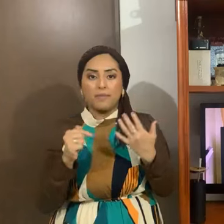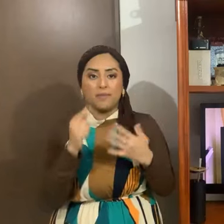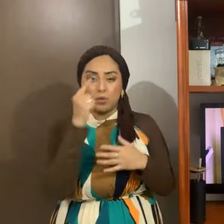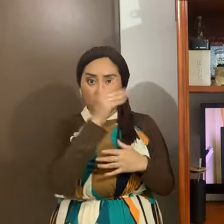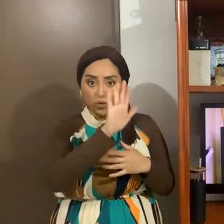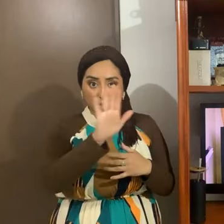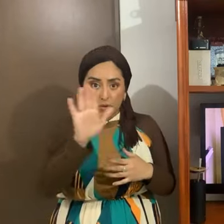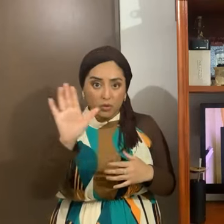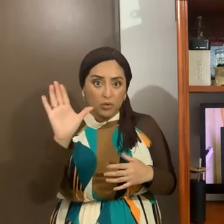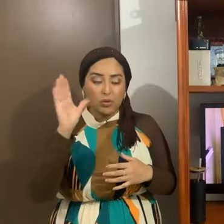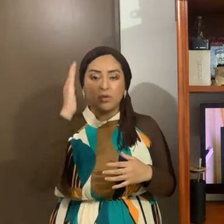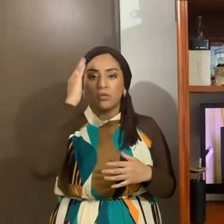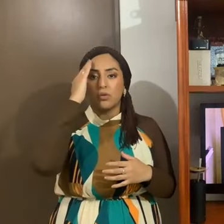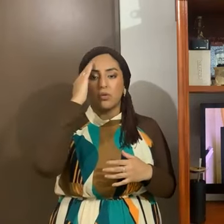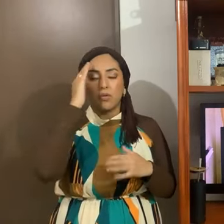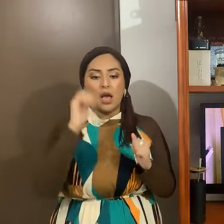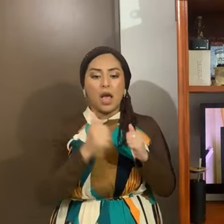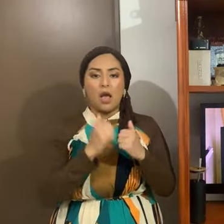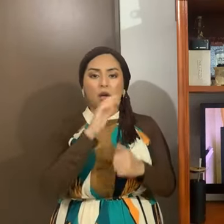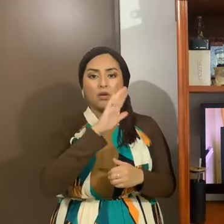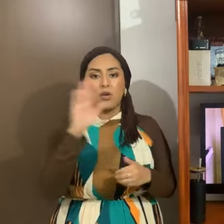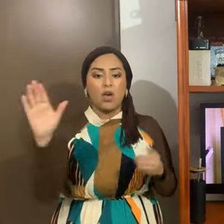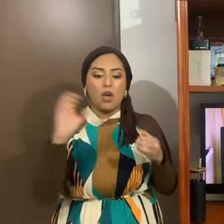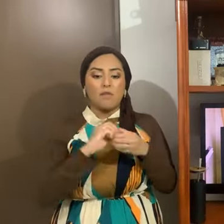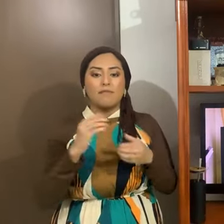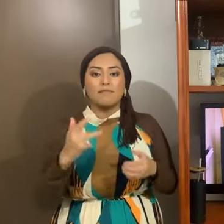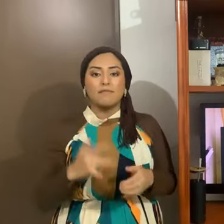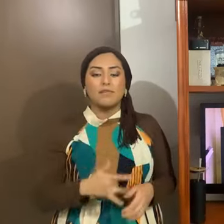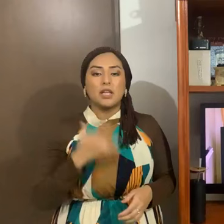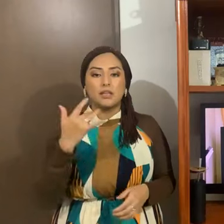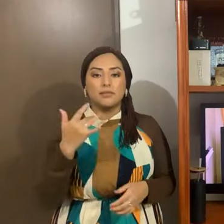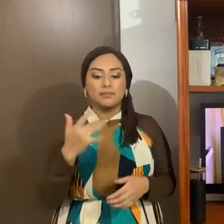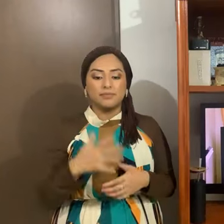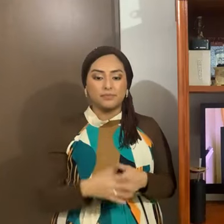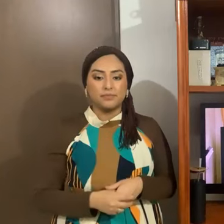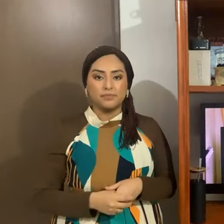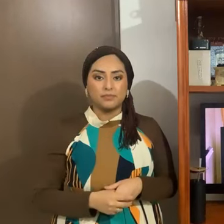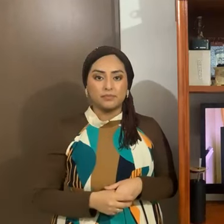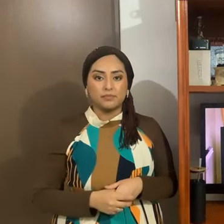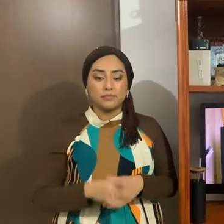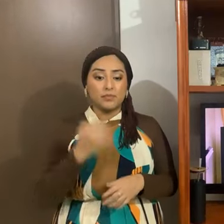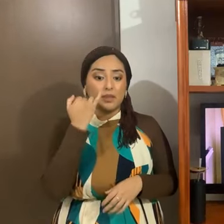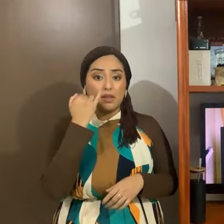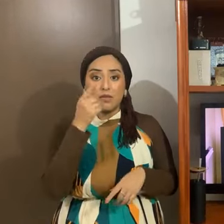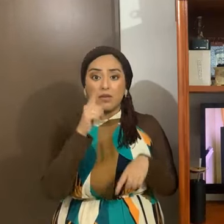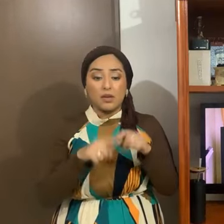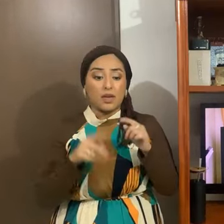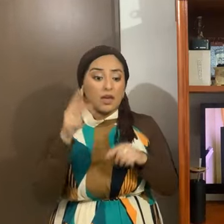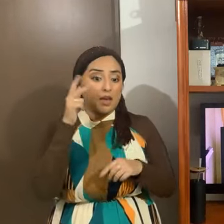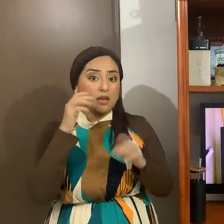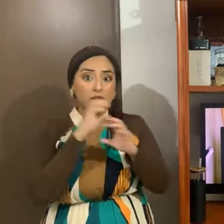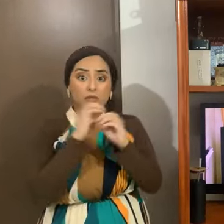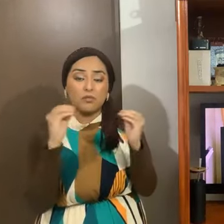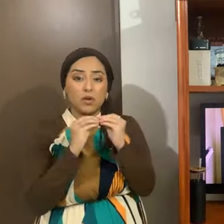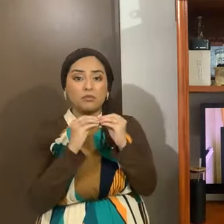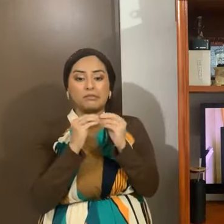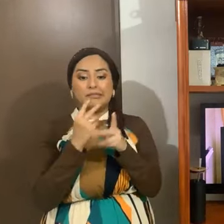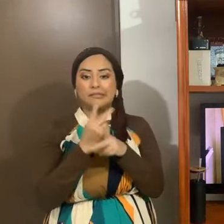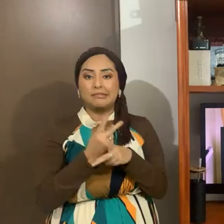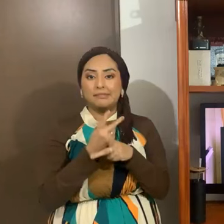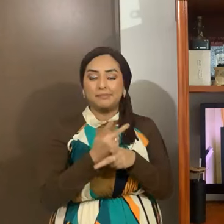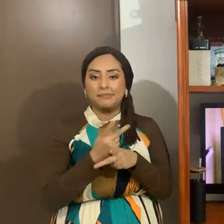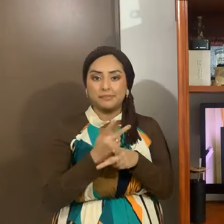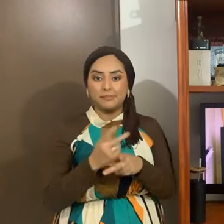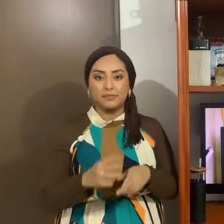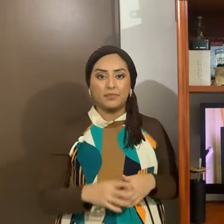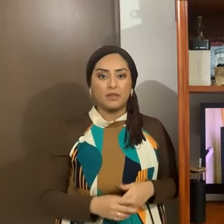Ustedes lo saben, amados Sahim, ¿cómo está su conciencia? Quien ya no puede escuchar su conciencia, cuidado.